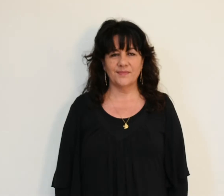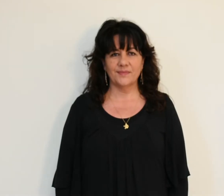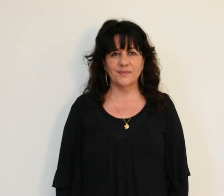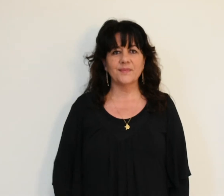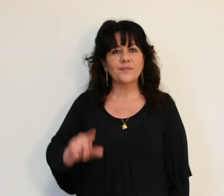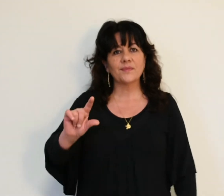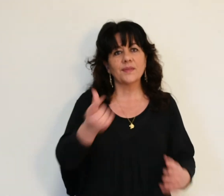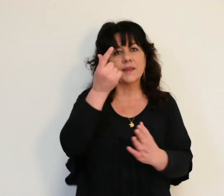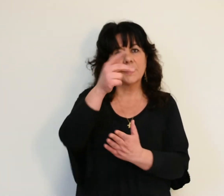Deuxième lecture.